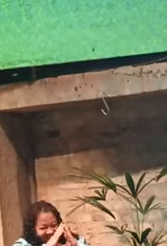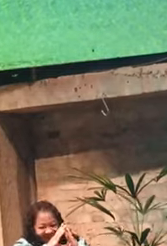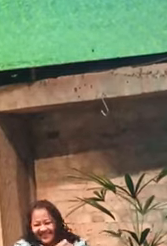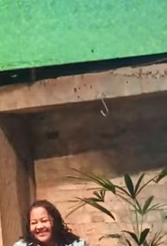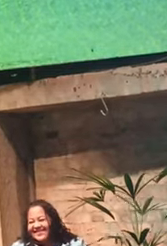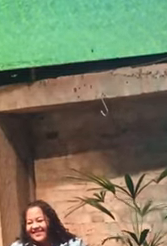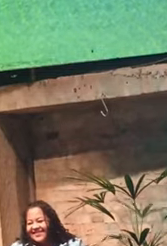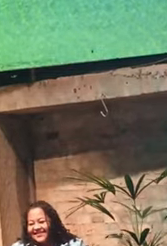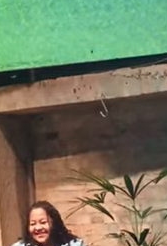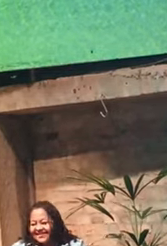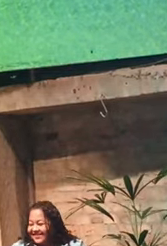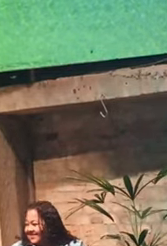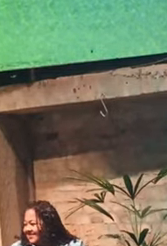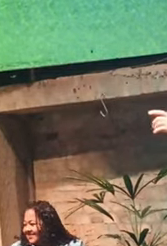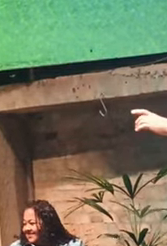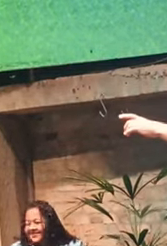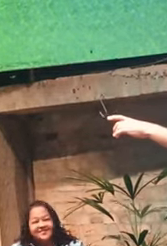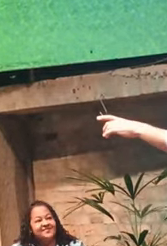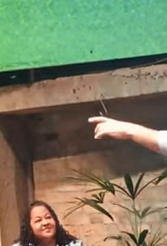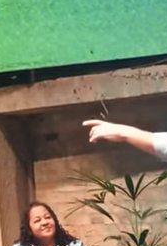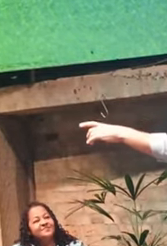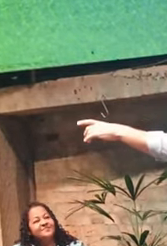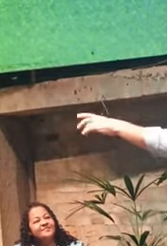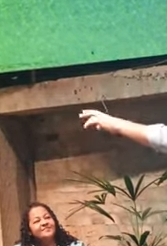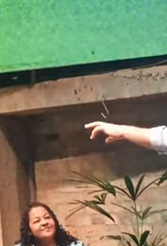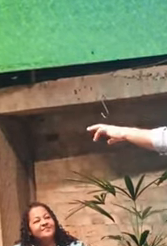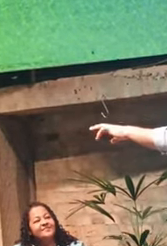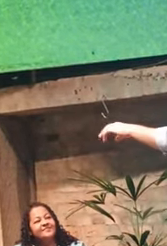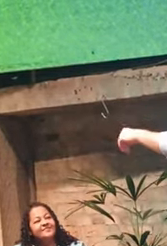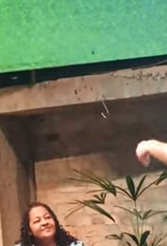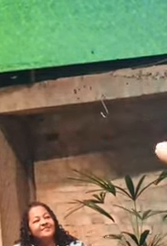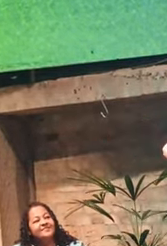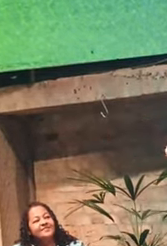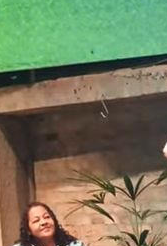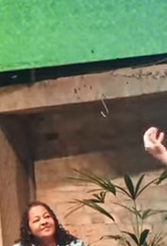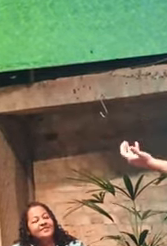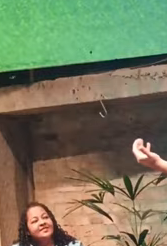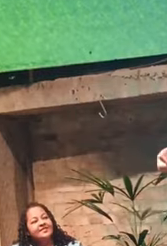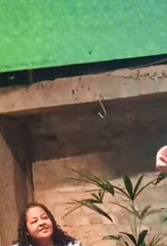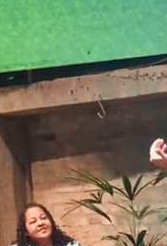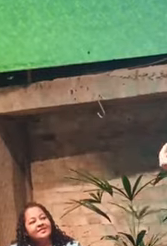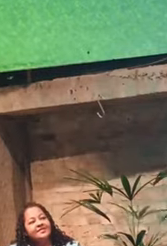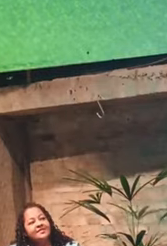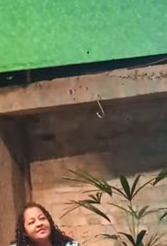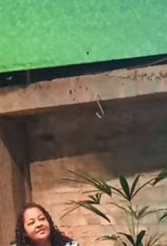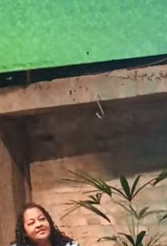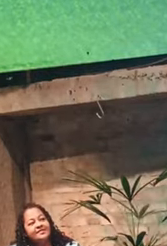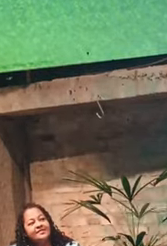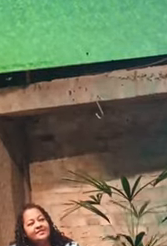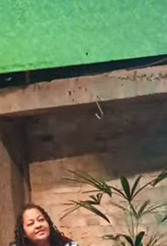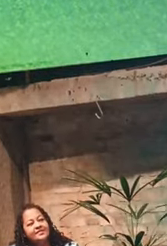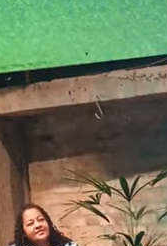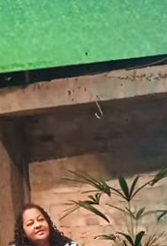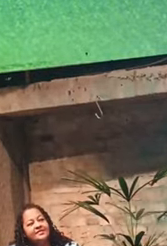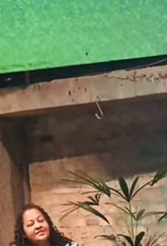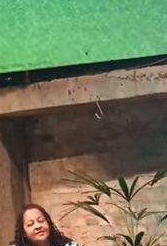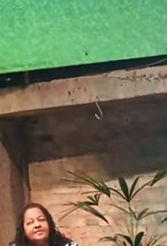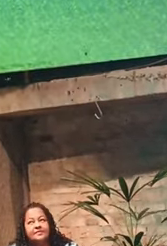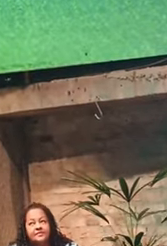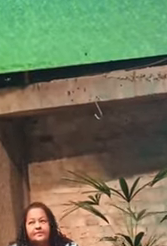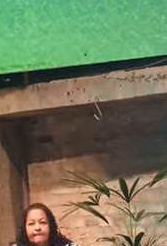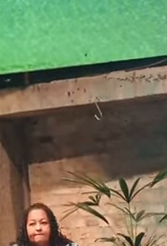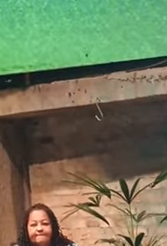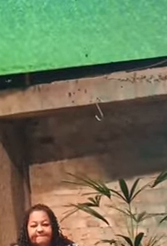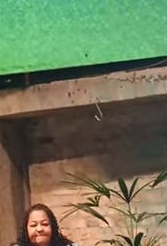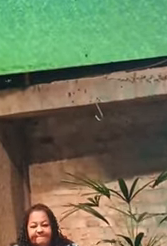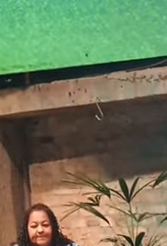governo nesse sentido. Agora, você sabe, a divisão dos resíduos está entre o rejeito, que